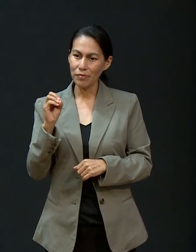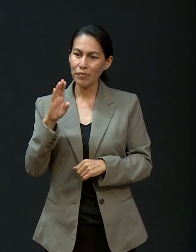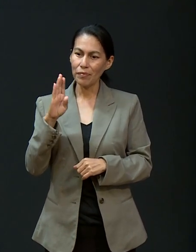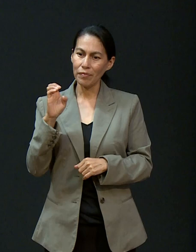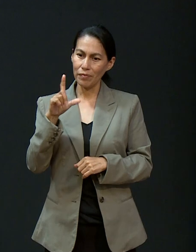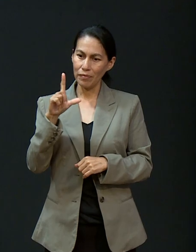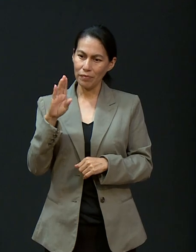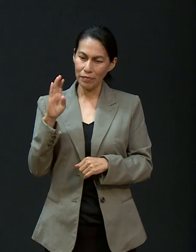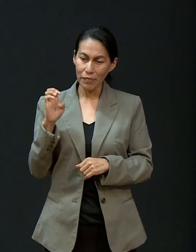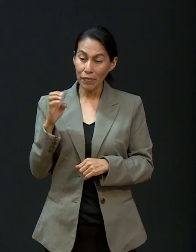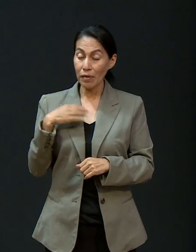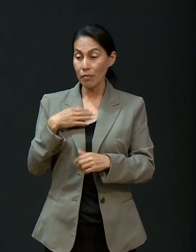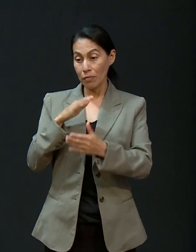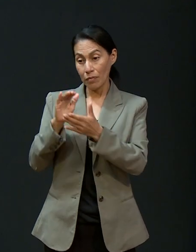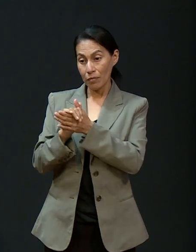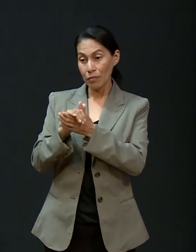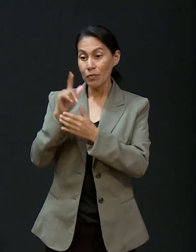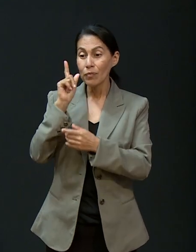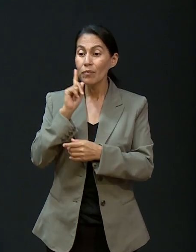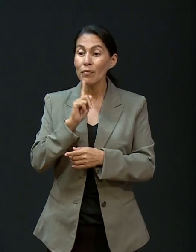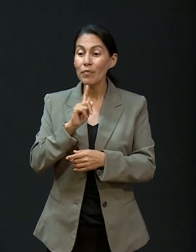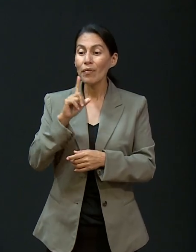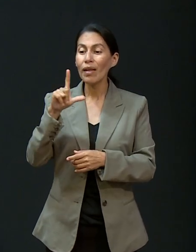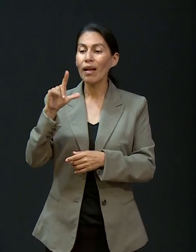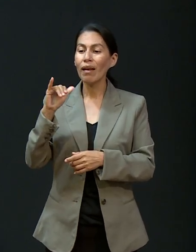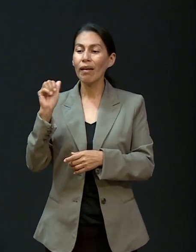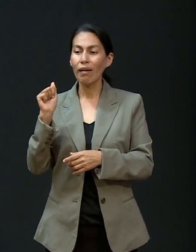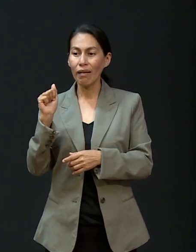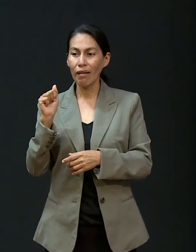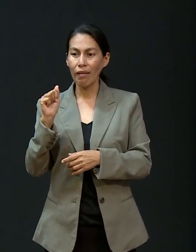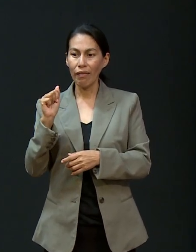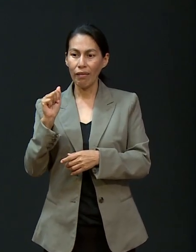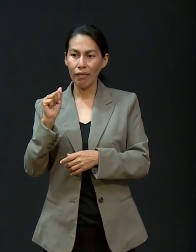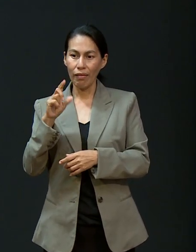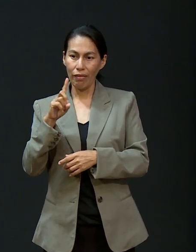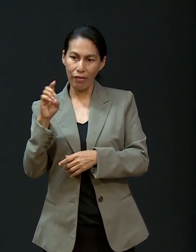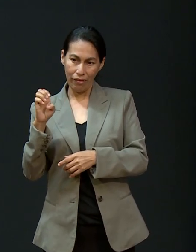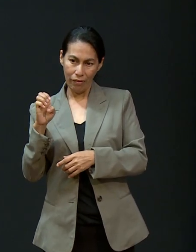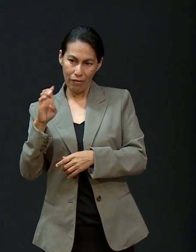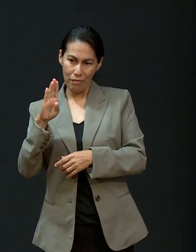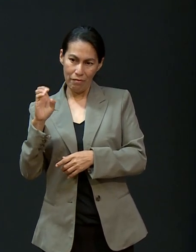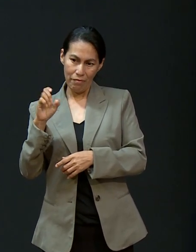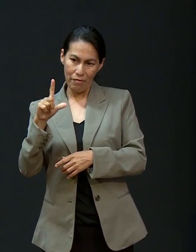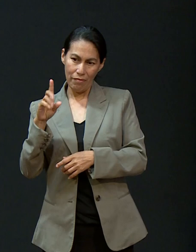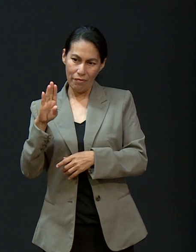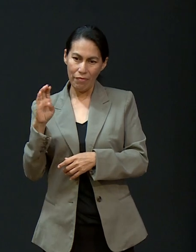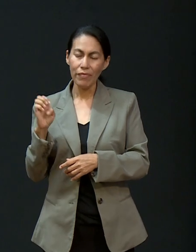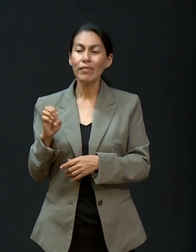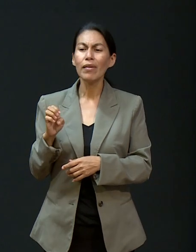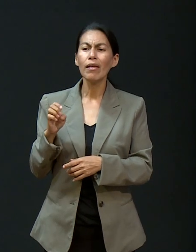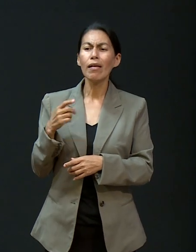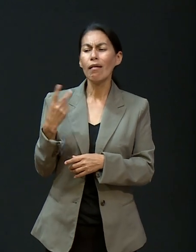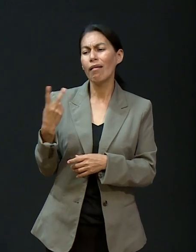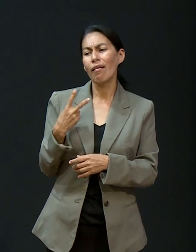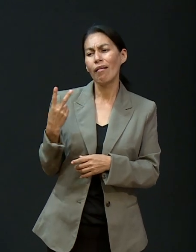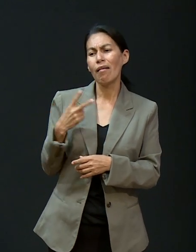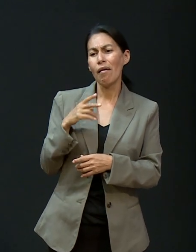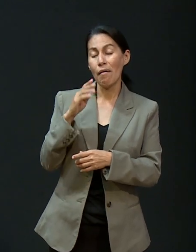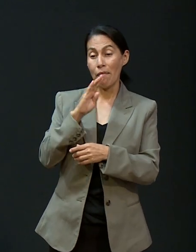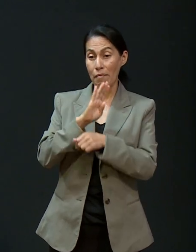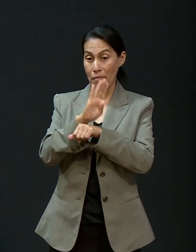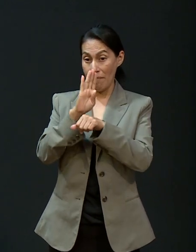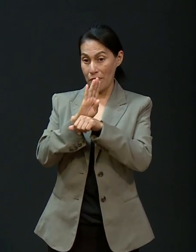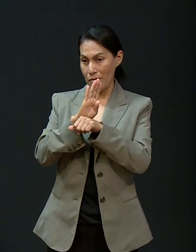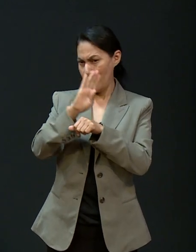mi esposa Lía, Lía Almeida Balbé, y nosotros somos brasileños y venimos aquí para